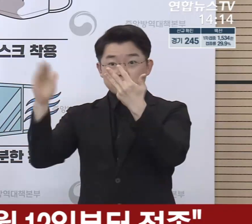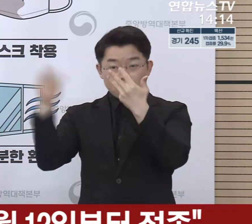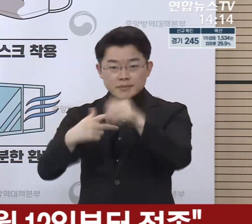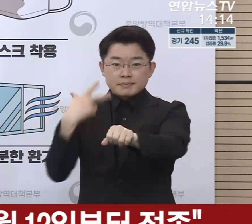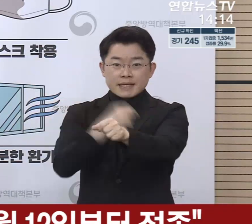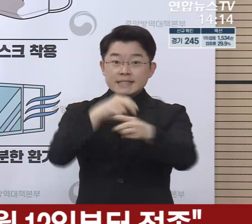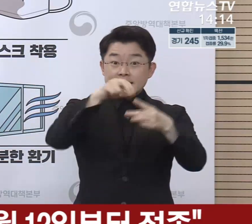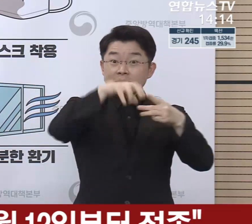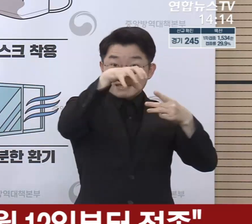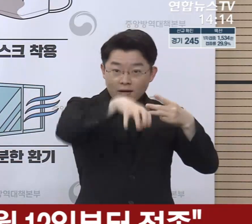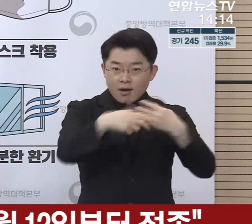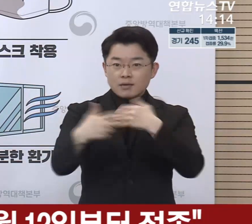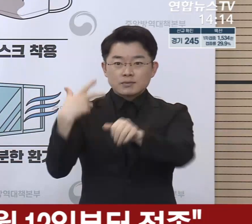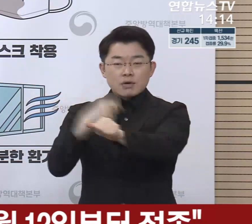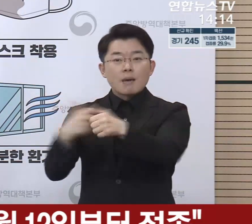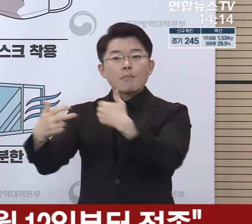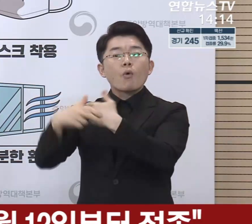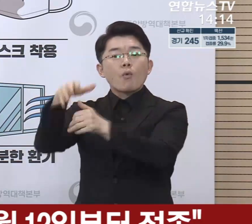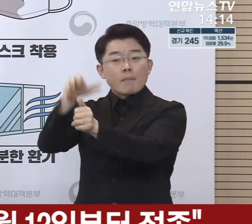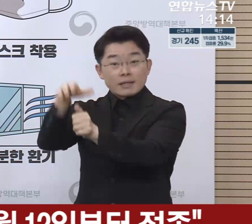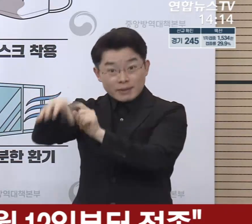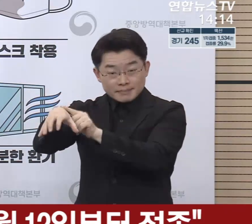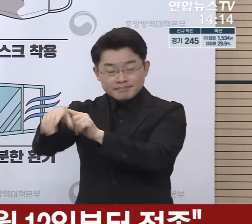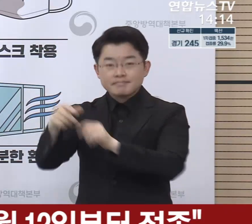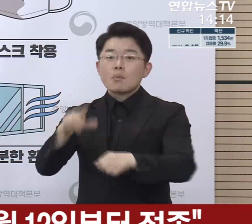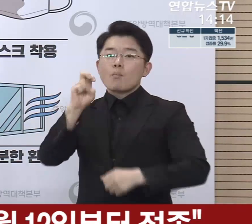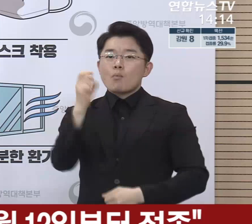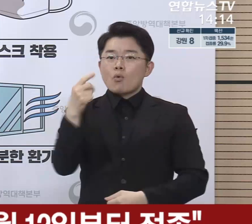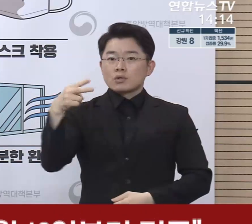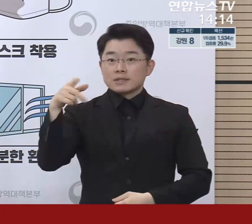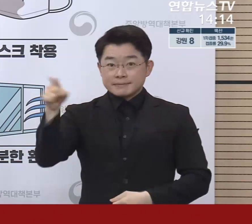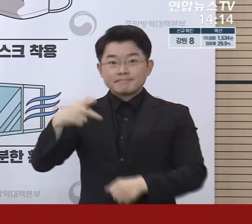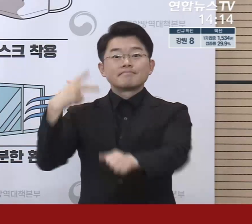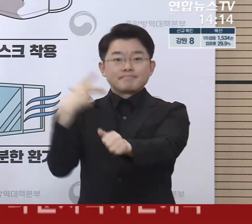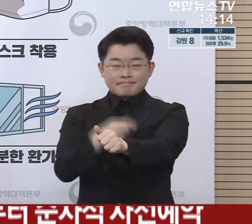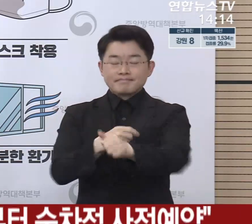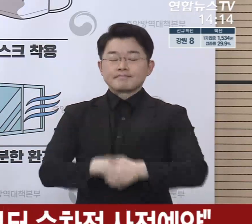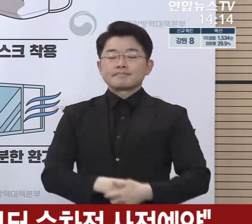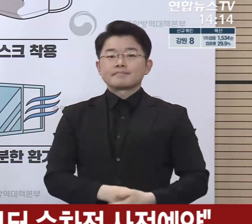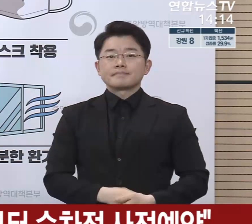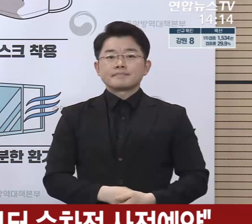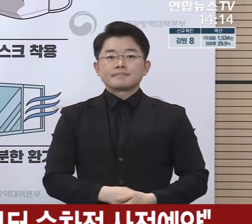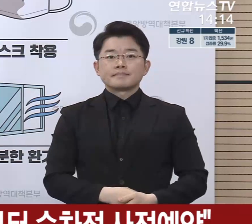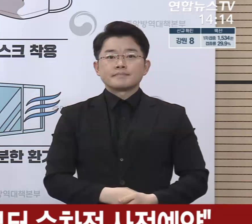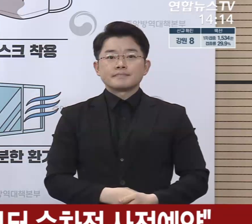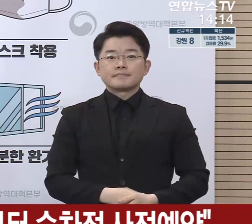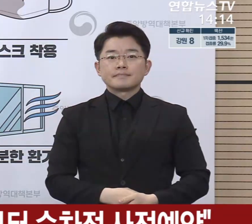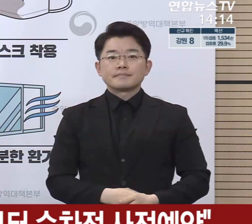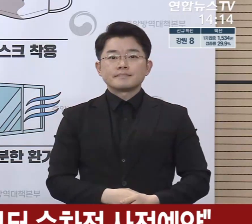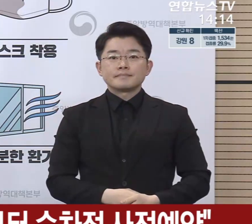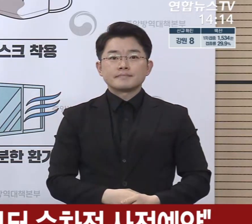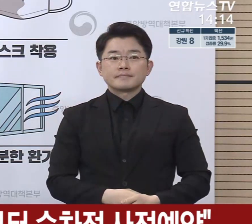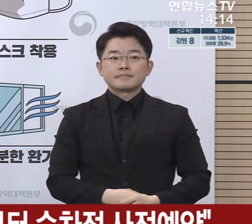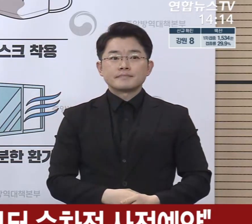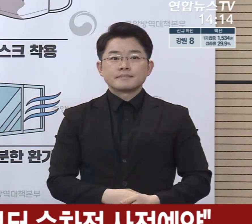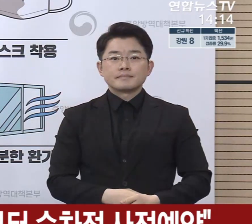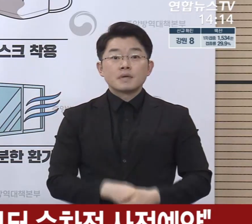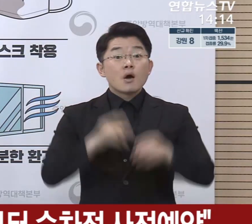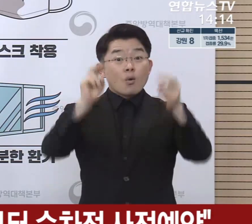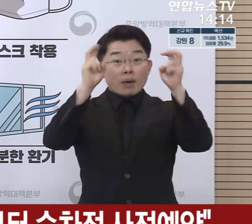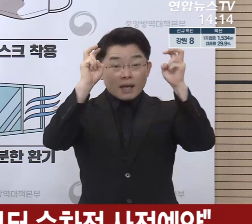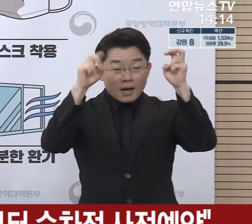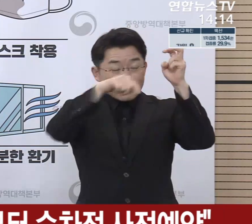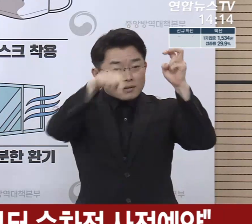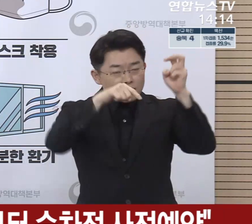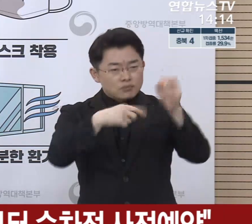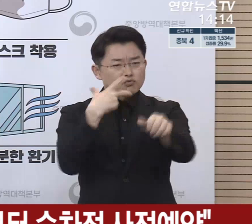예방접종센터와 위탁의료기관에서 모더나 백신을 이용하여 접종을 실시합니다. 사업체 자체